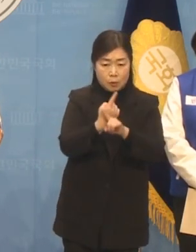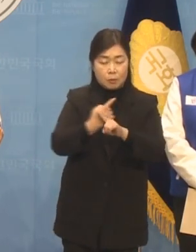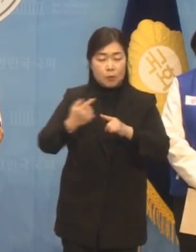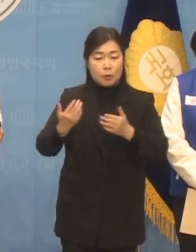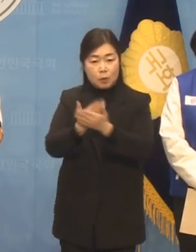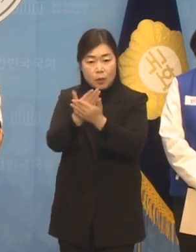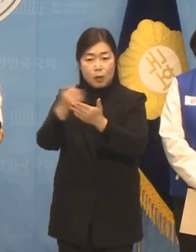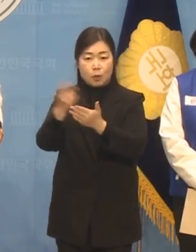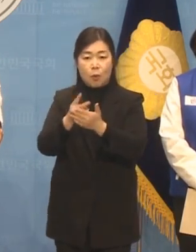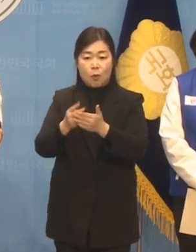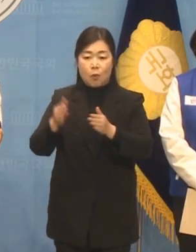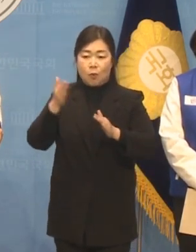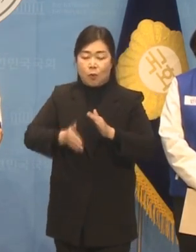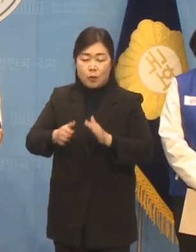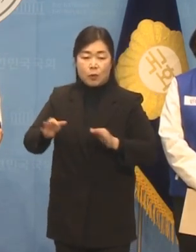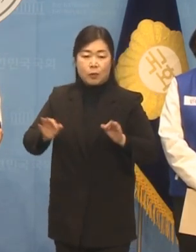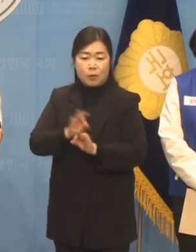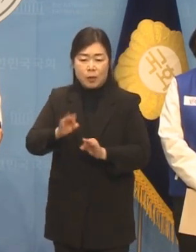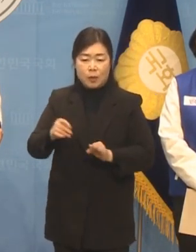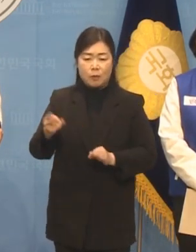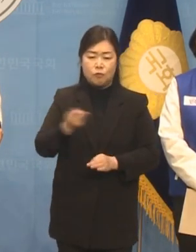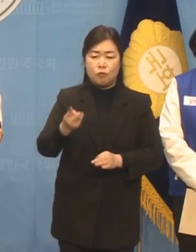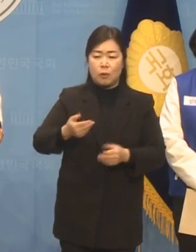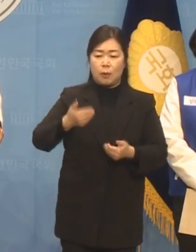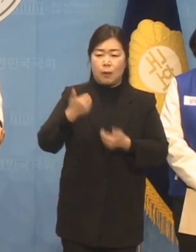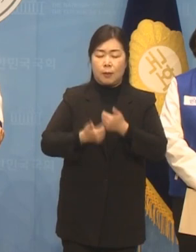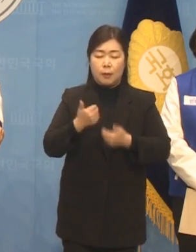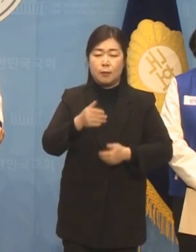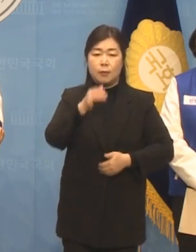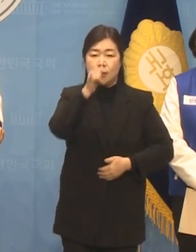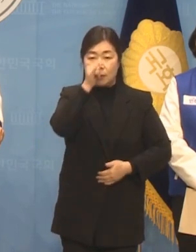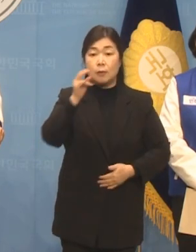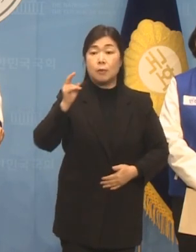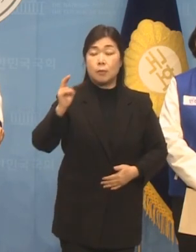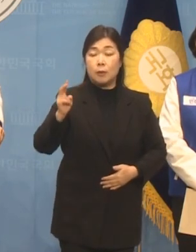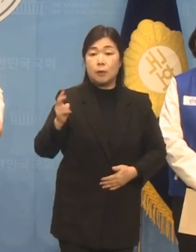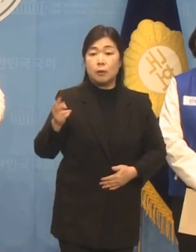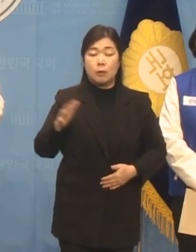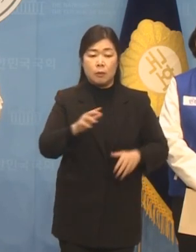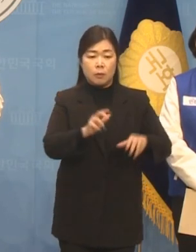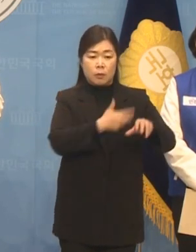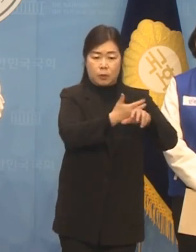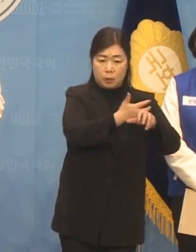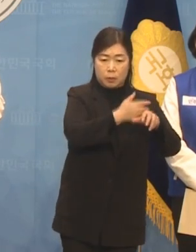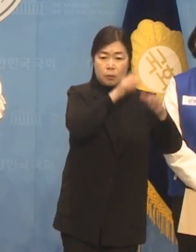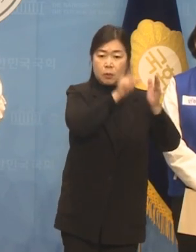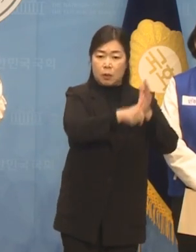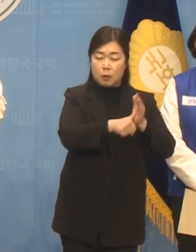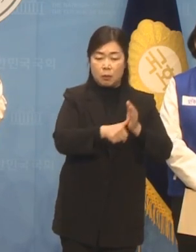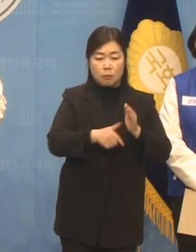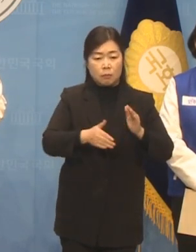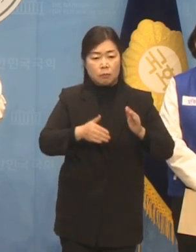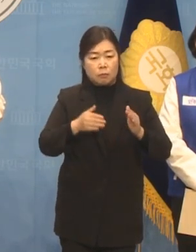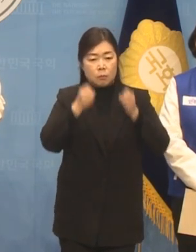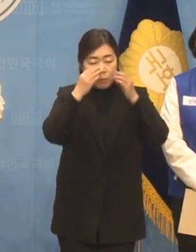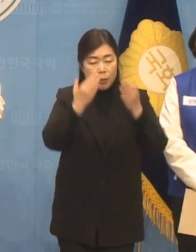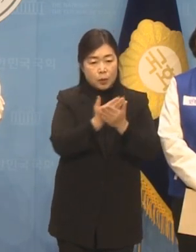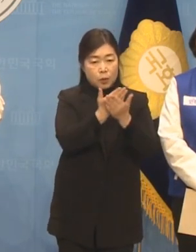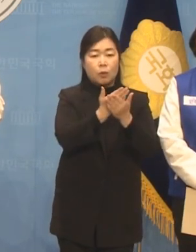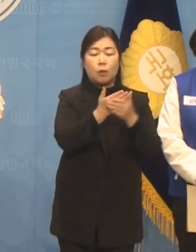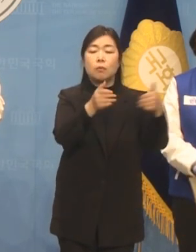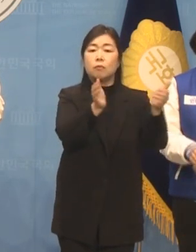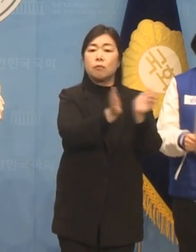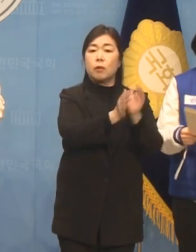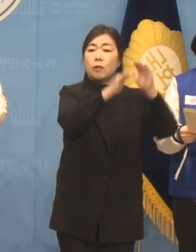공정경제가 갈등의 국면으로 나타난 적도 있었습니다. 혁신적인 신산업의 육성이나 벤처 창업붐